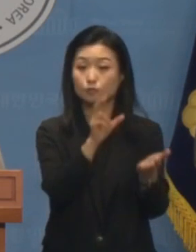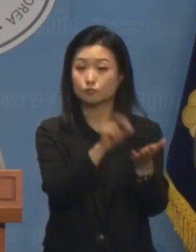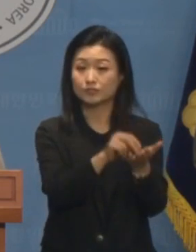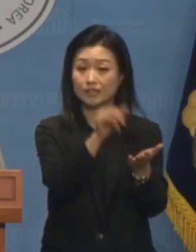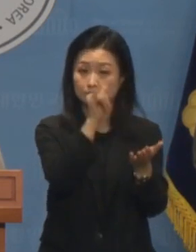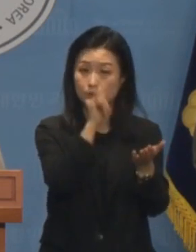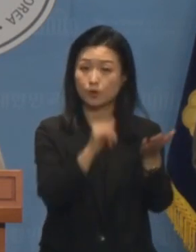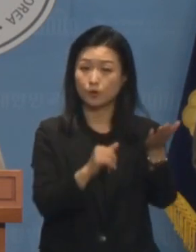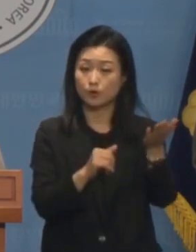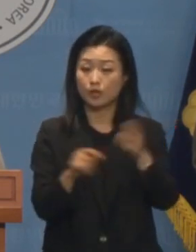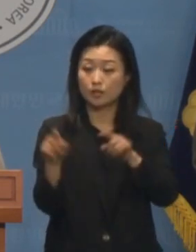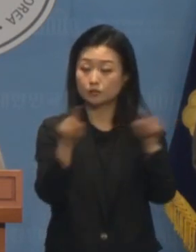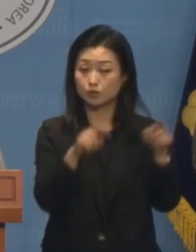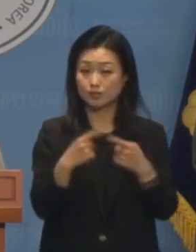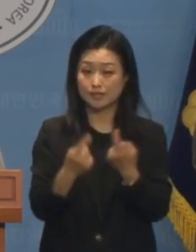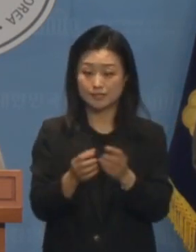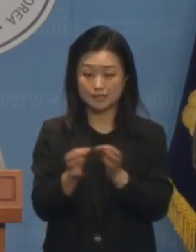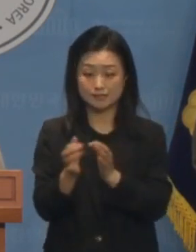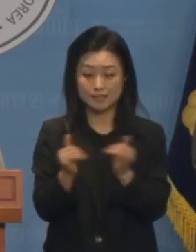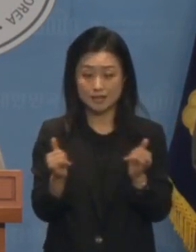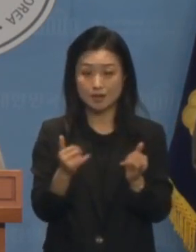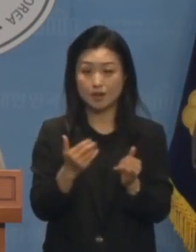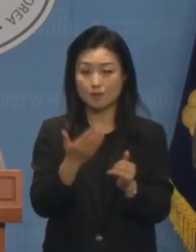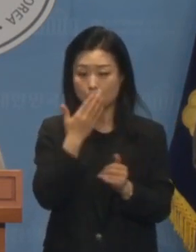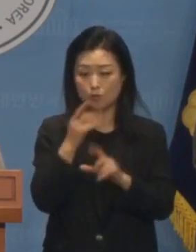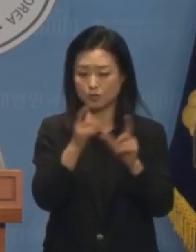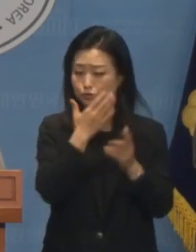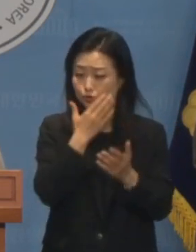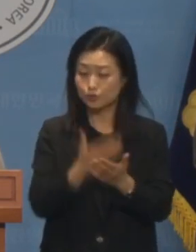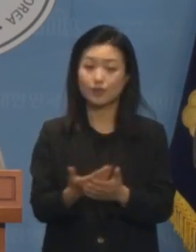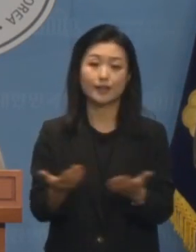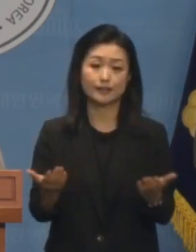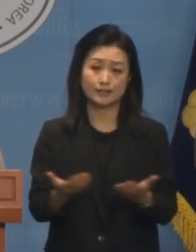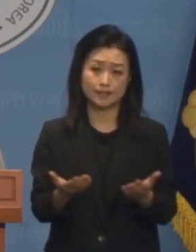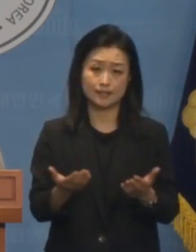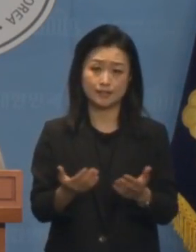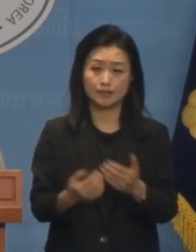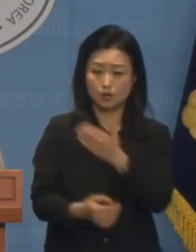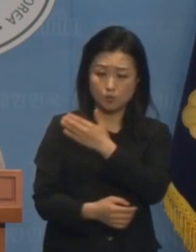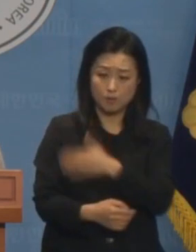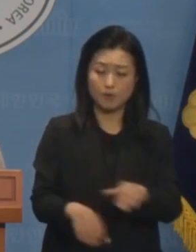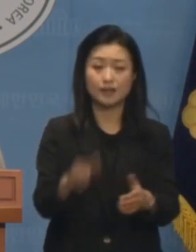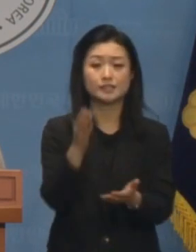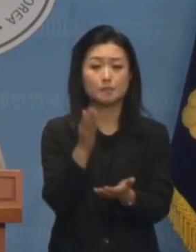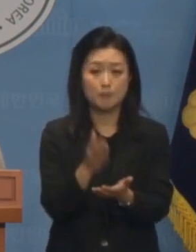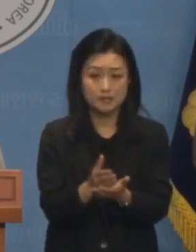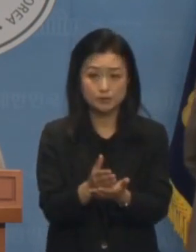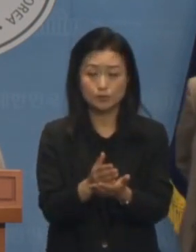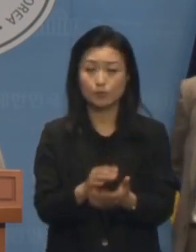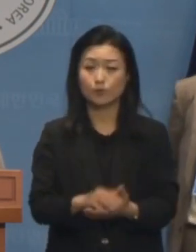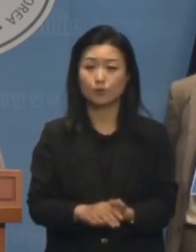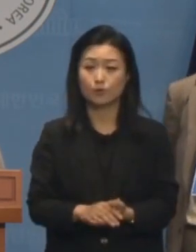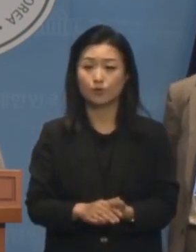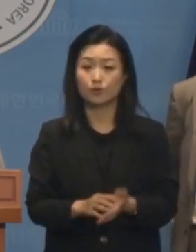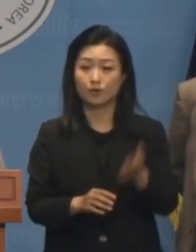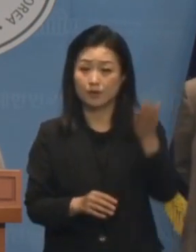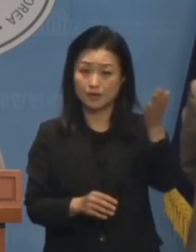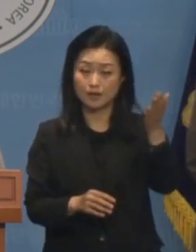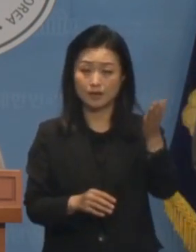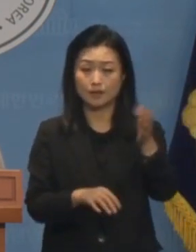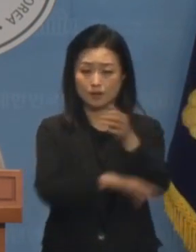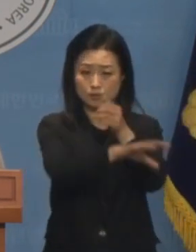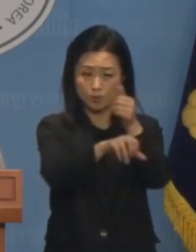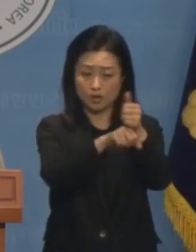있습니다. 전국의 자영업자들의 생존이 걸린 현 상황을 외면하지 마시고 배달 플랫폼들의 사회적